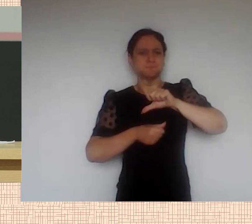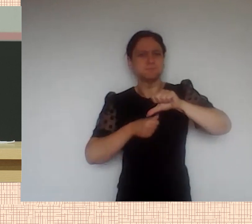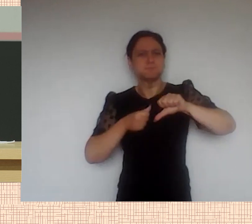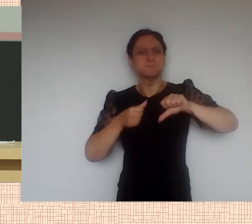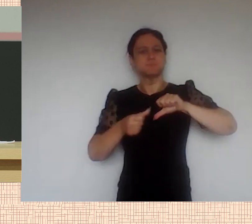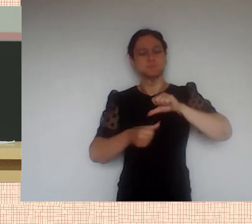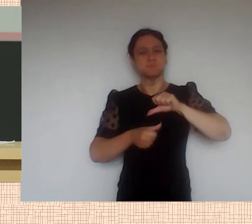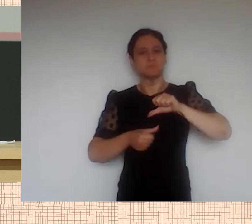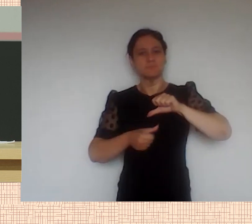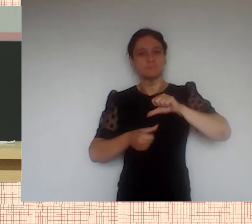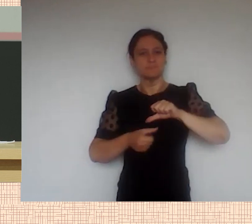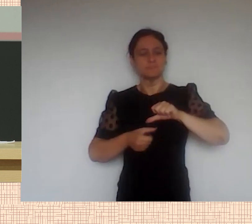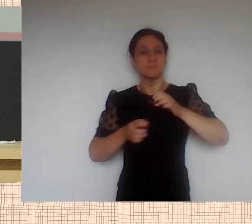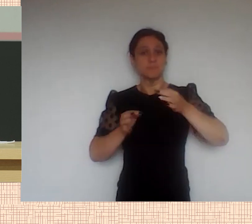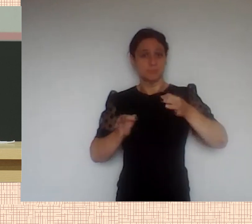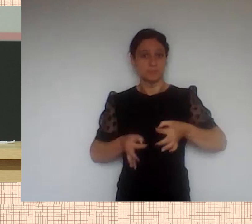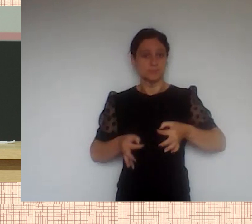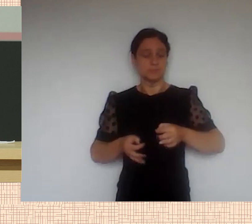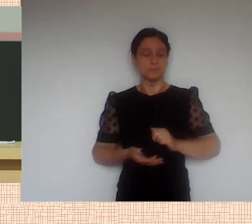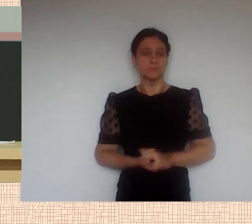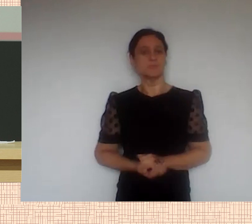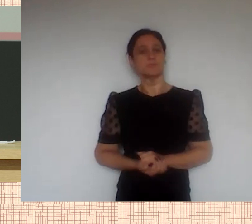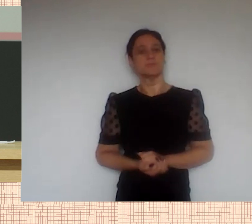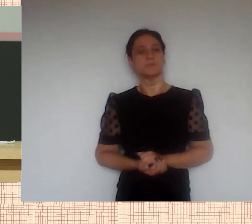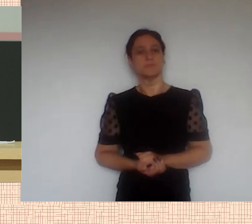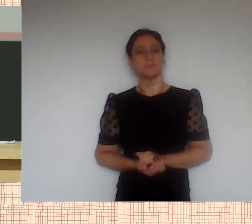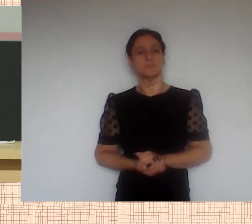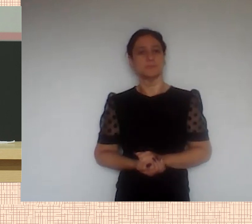está transformando você.